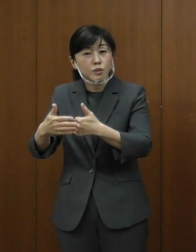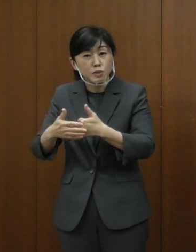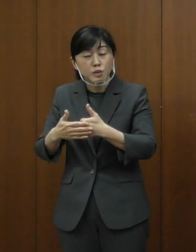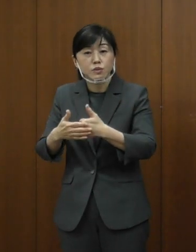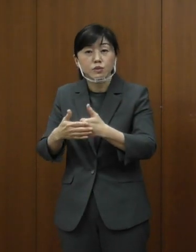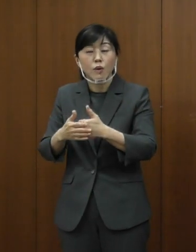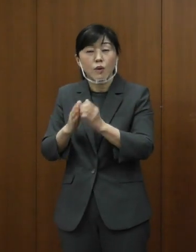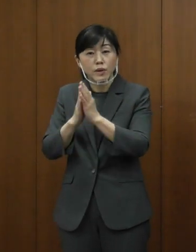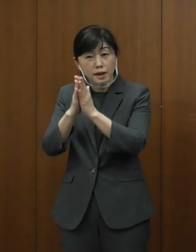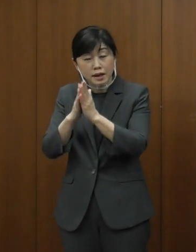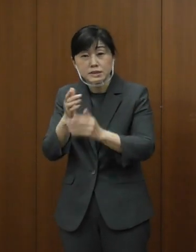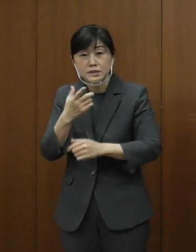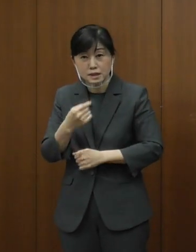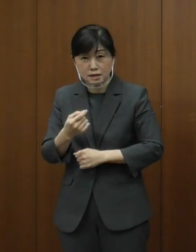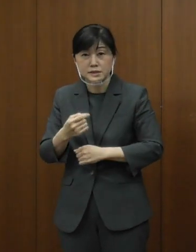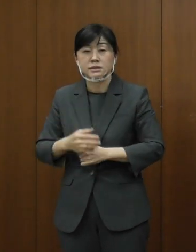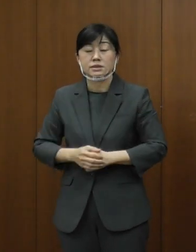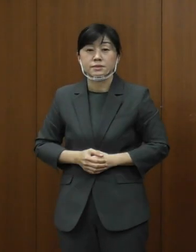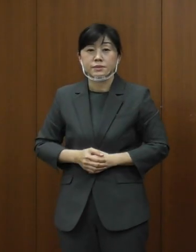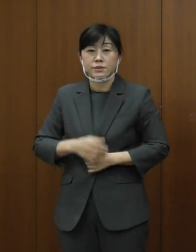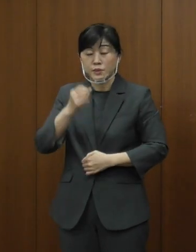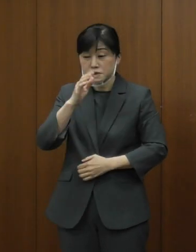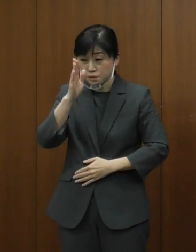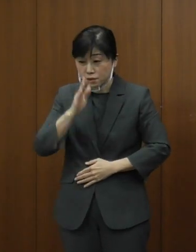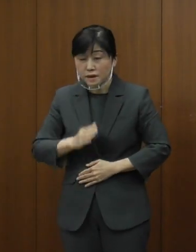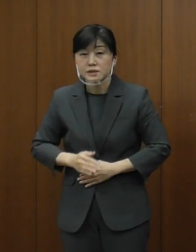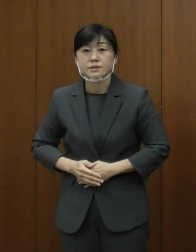きたい、区民の皆さんにお願いをいたします。